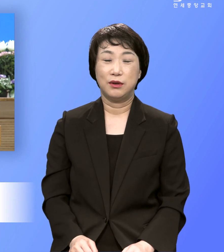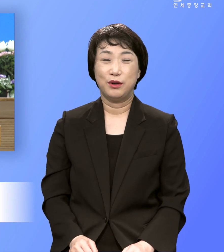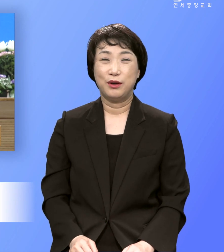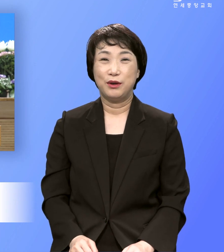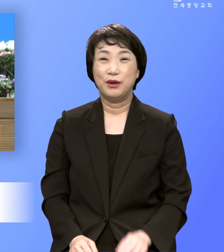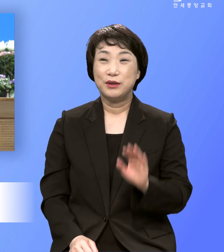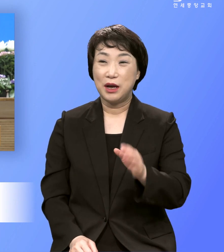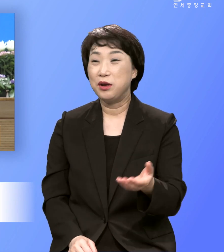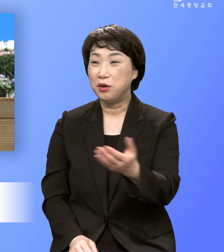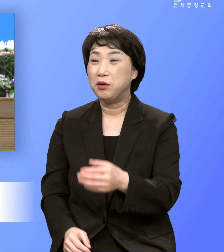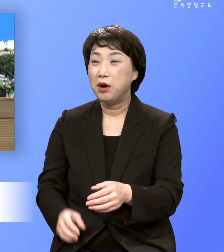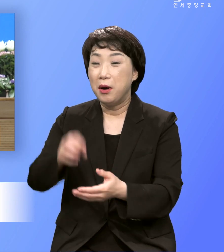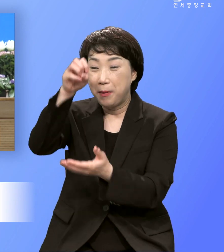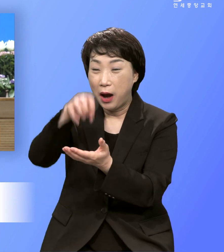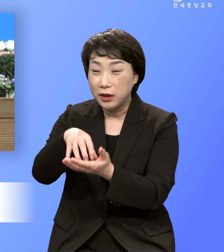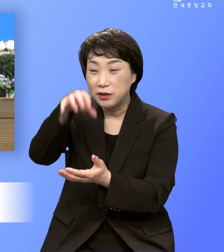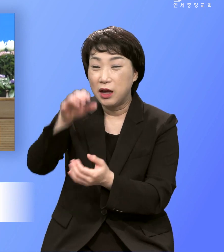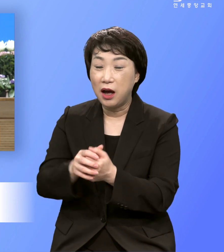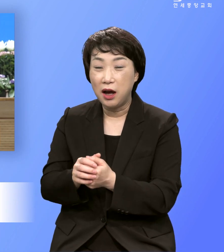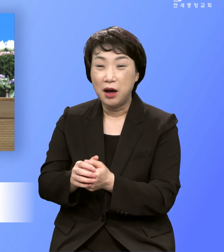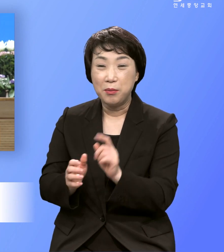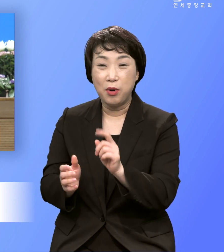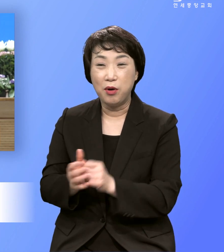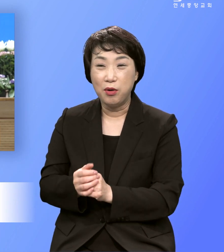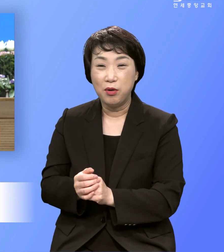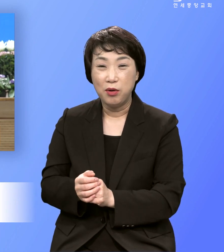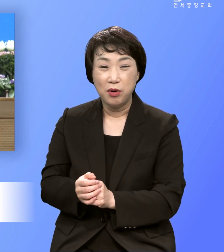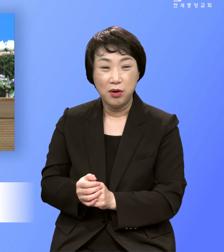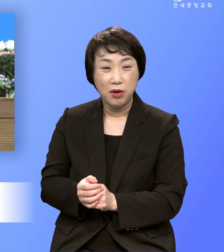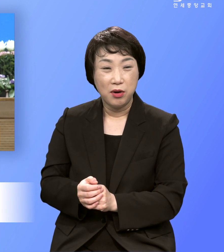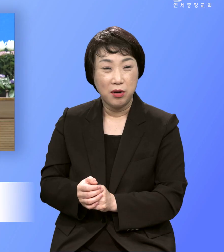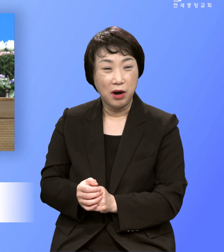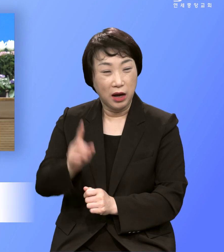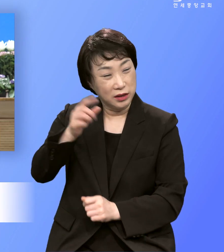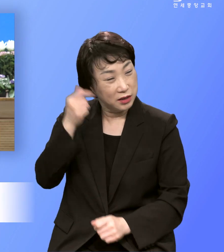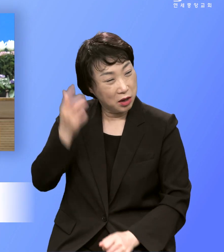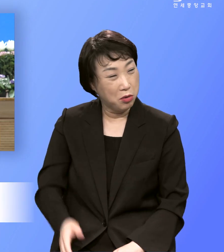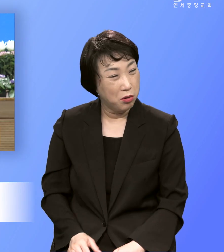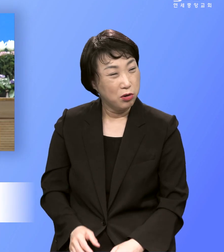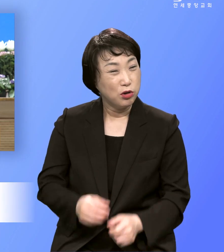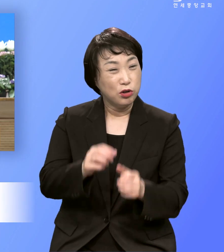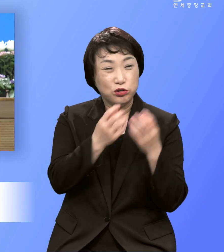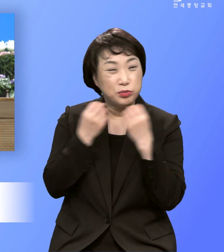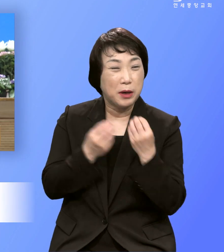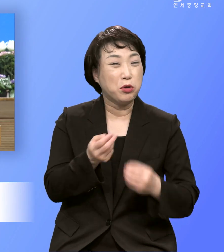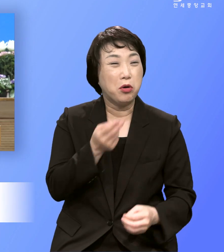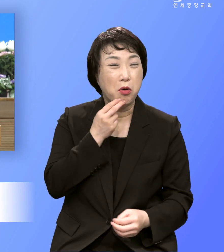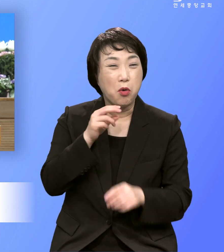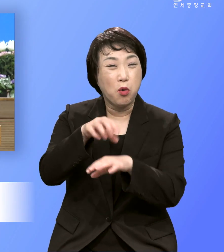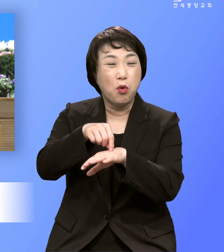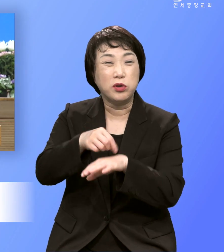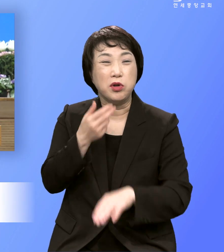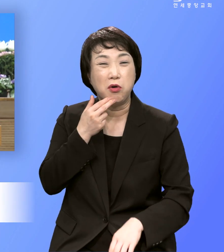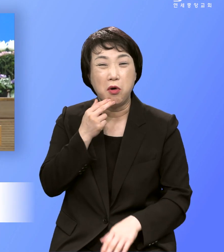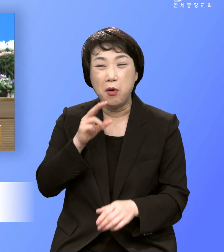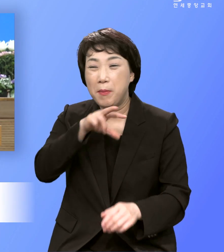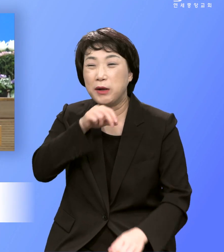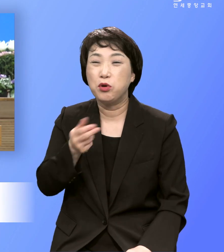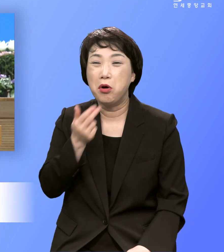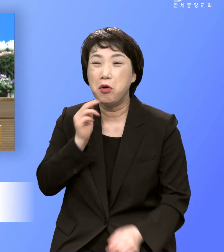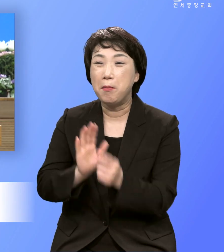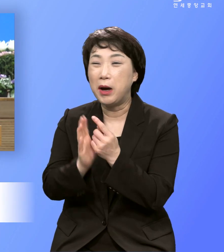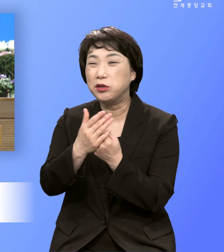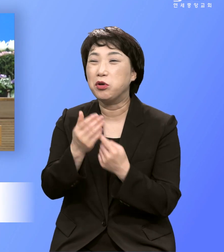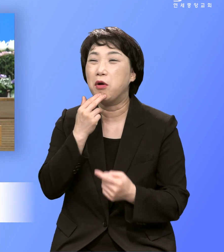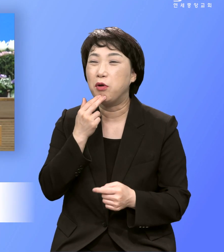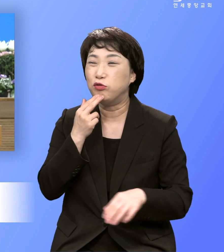어찌 만나밖에 없냐. 수박도 없고 참외도 없고 생선도 없고 고기도 없고 파도 없고 마늘도 없고 야